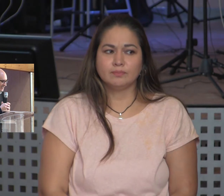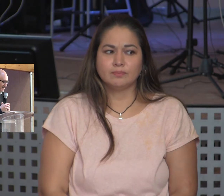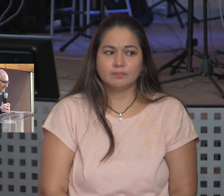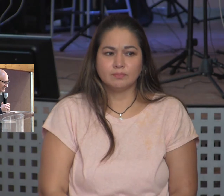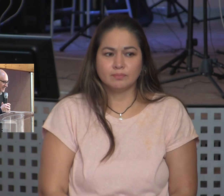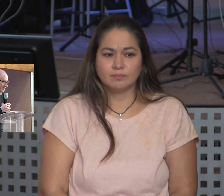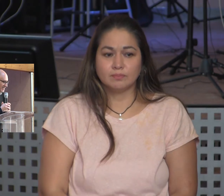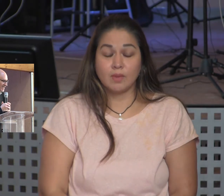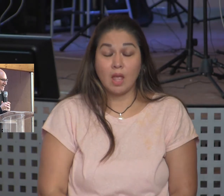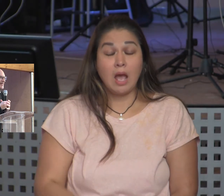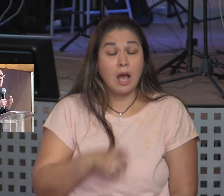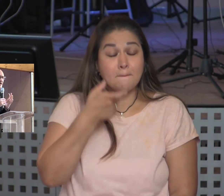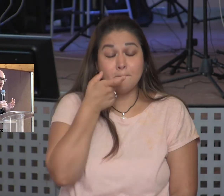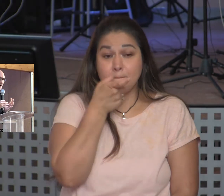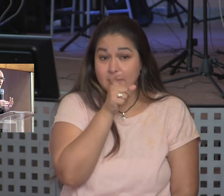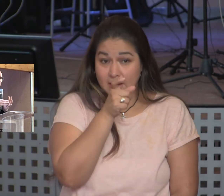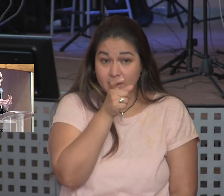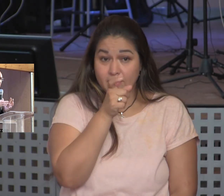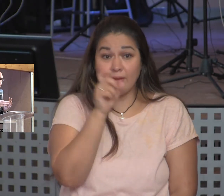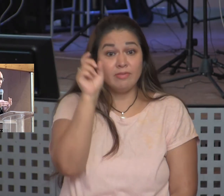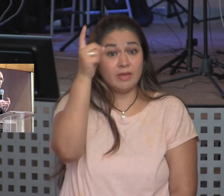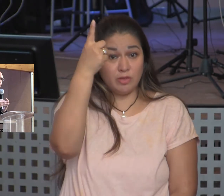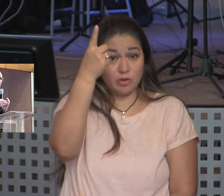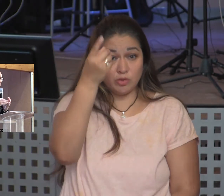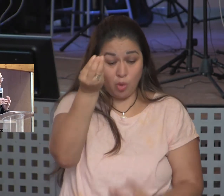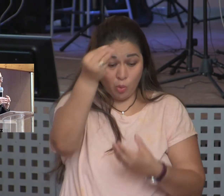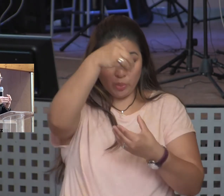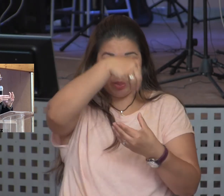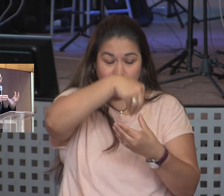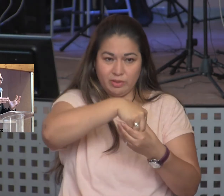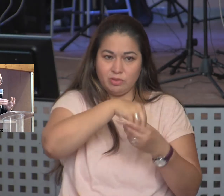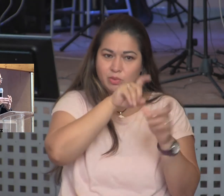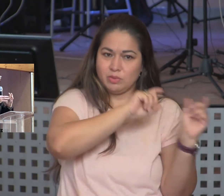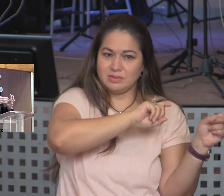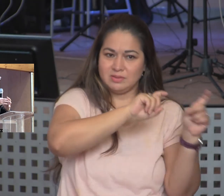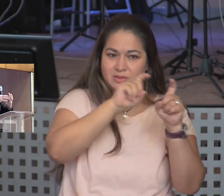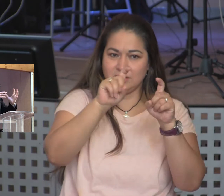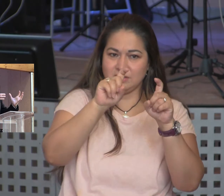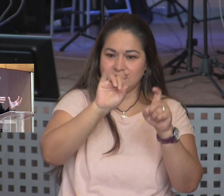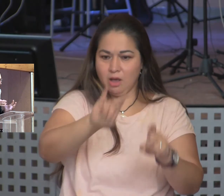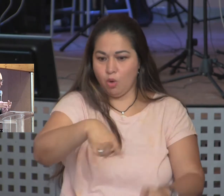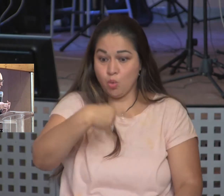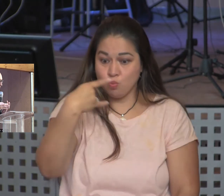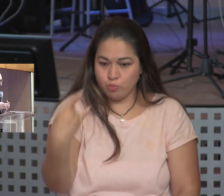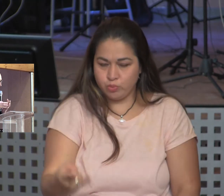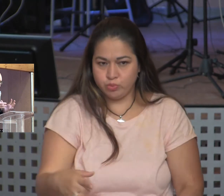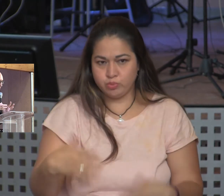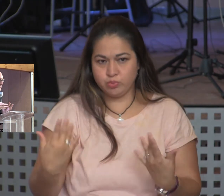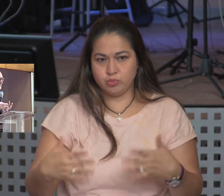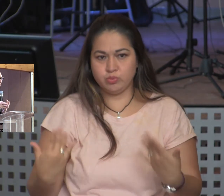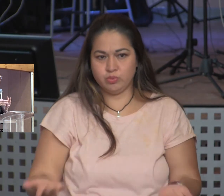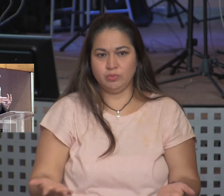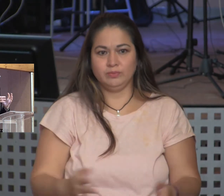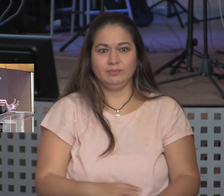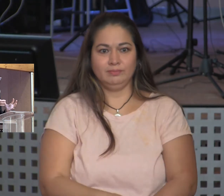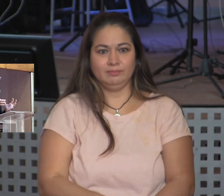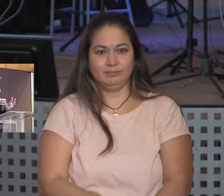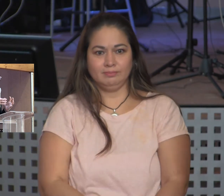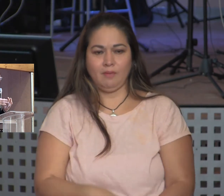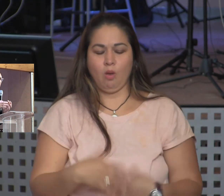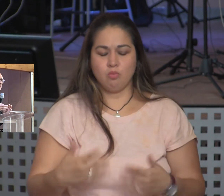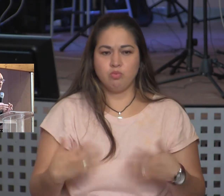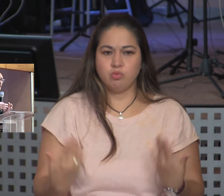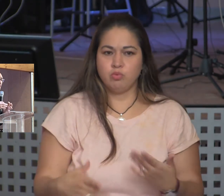enseñanza. Cada parábola contiene algo superlativo, tremendamente